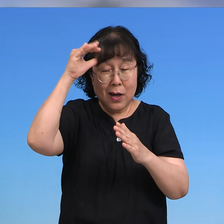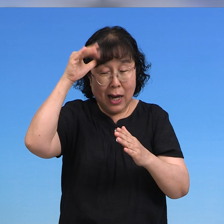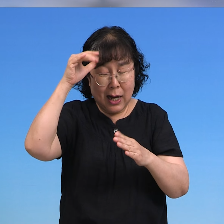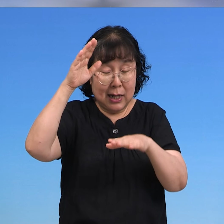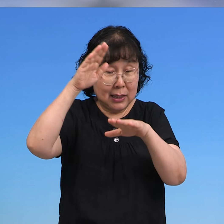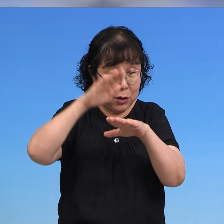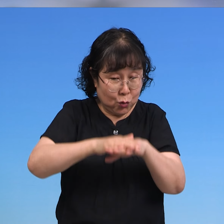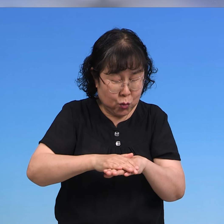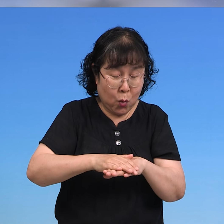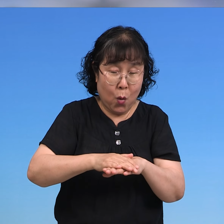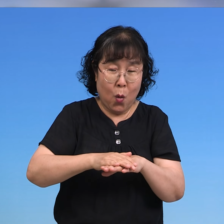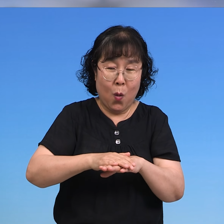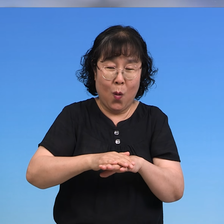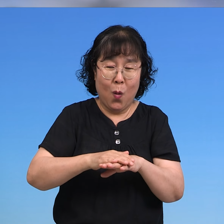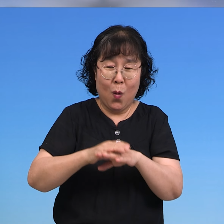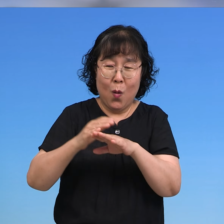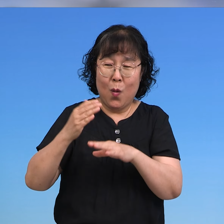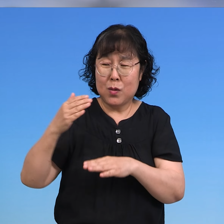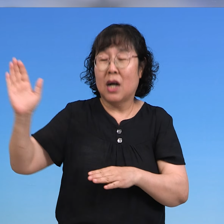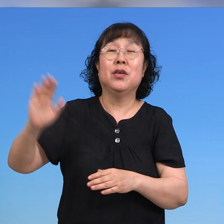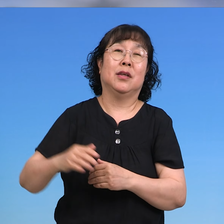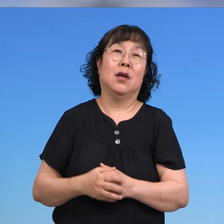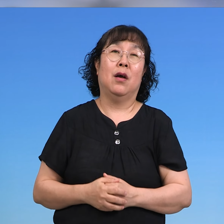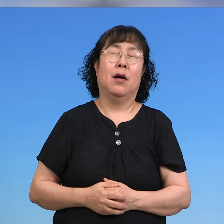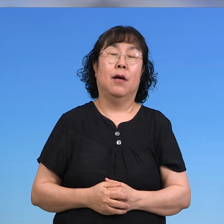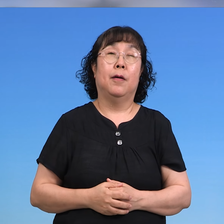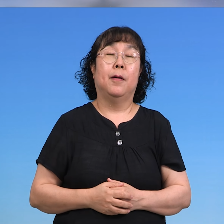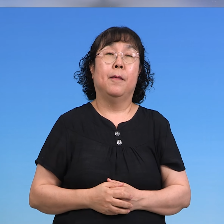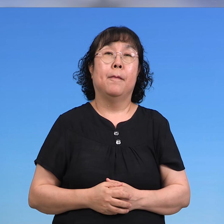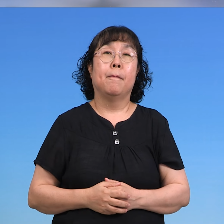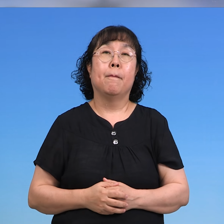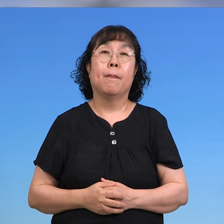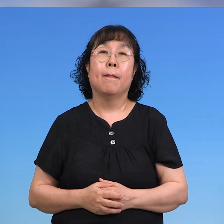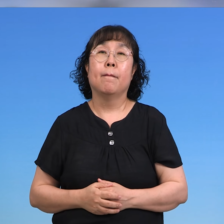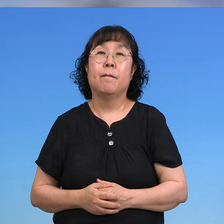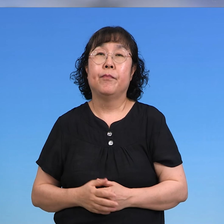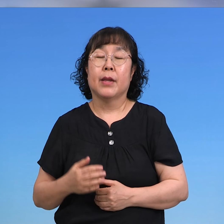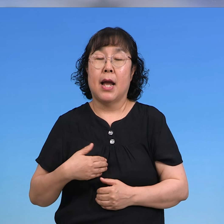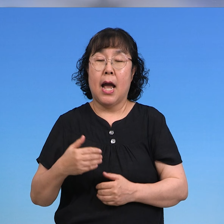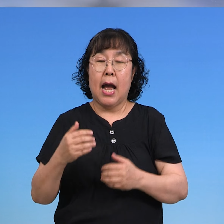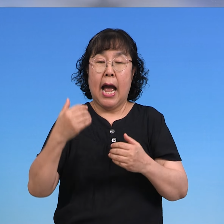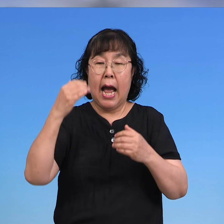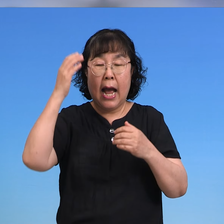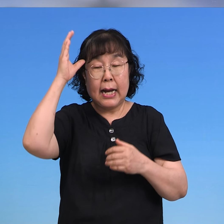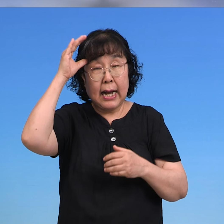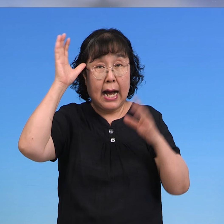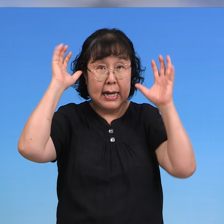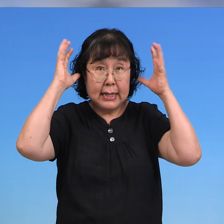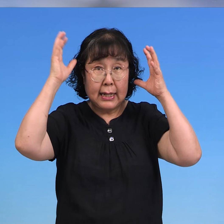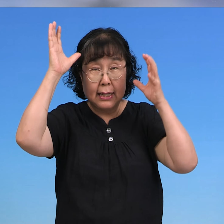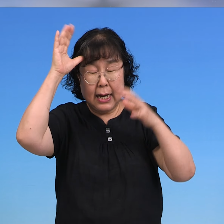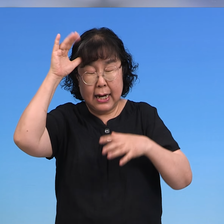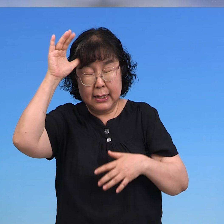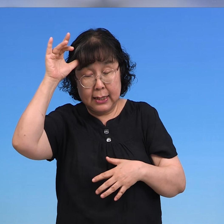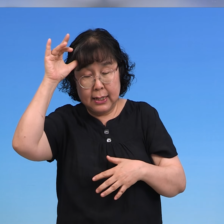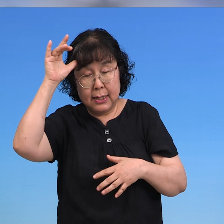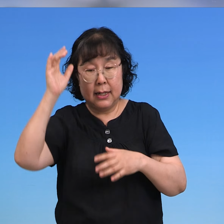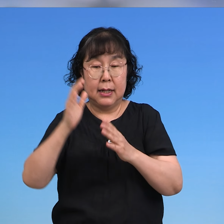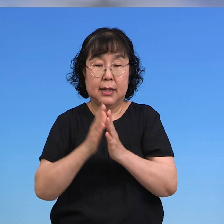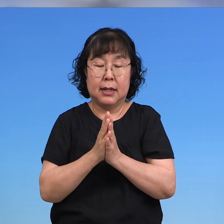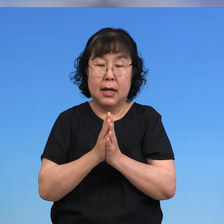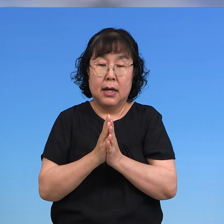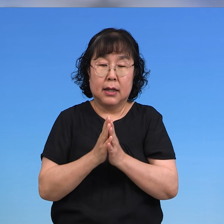나는 업둥이나 인간은 봤는데 나는 강아지 업둥이 처음 봤습니다. 그래서 얘를 집에 데리고 와서 얼떨결에 한